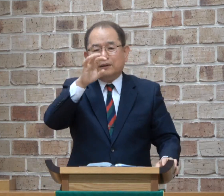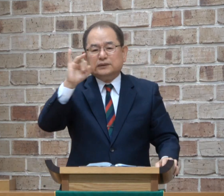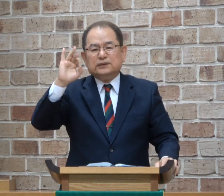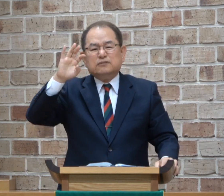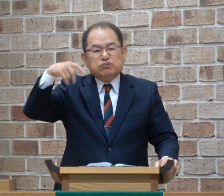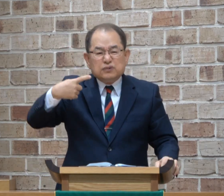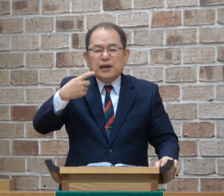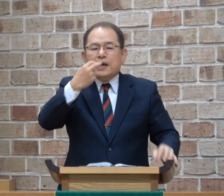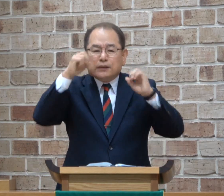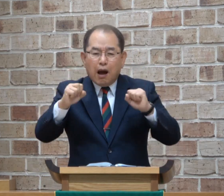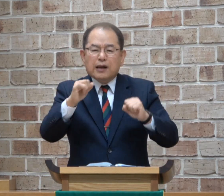살아있는 신앙입니다.